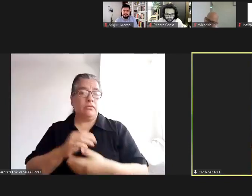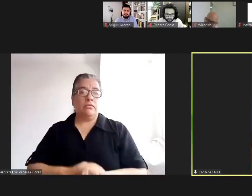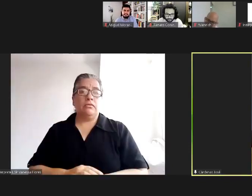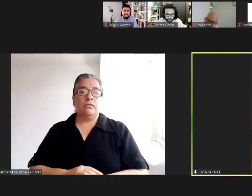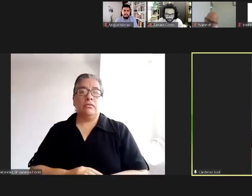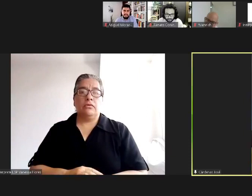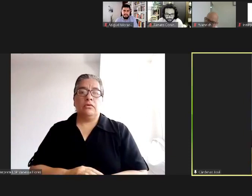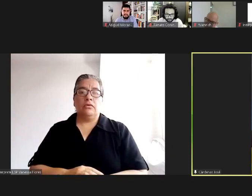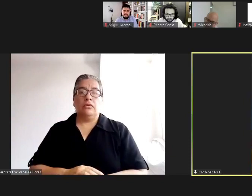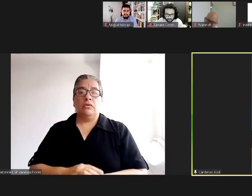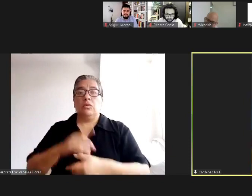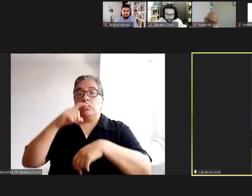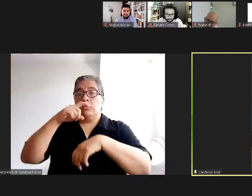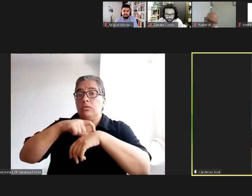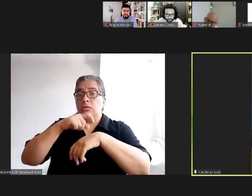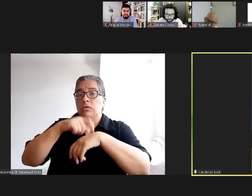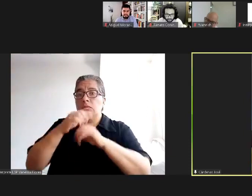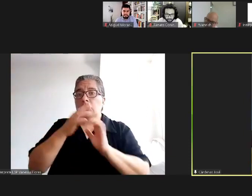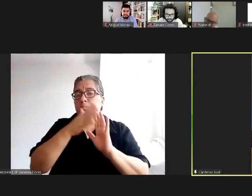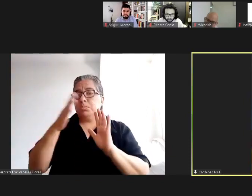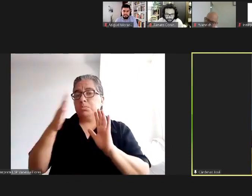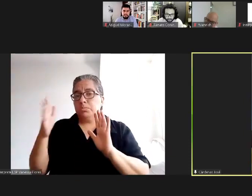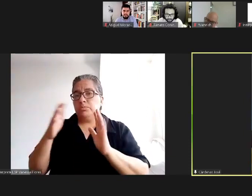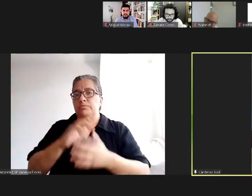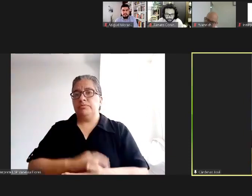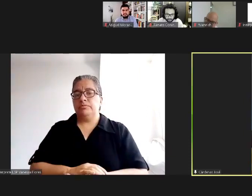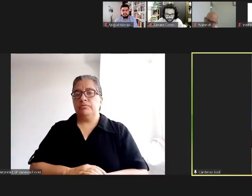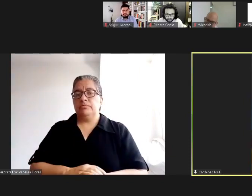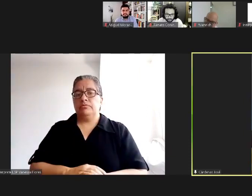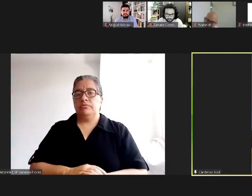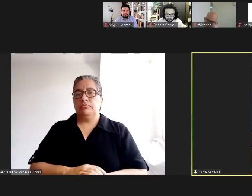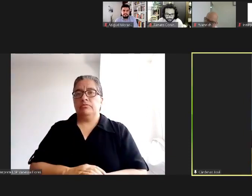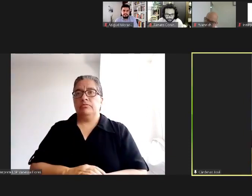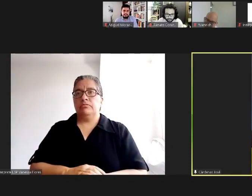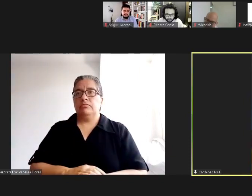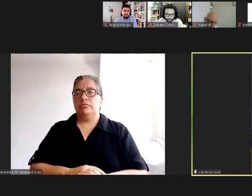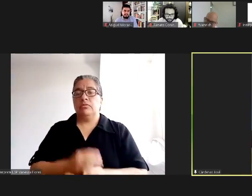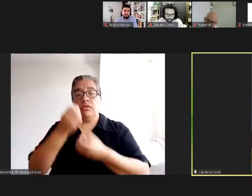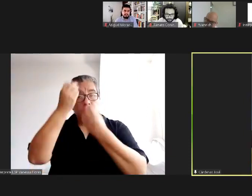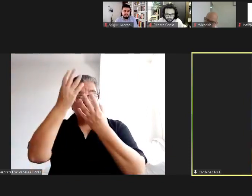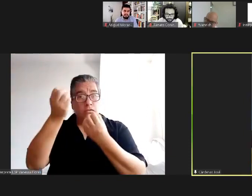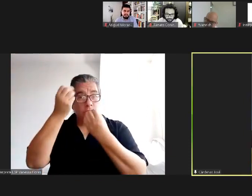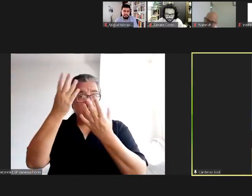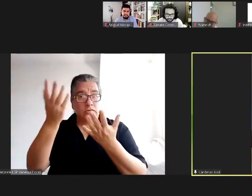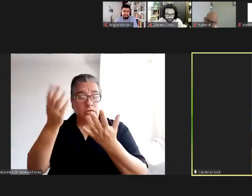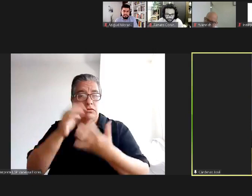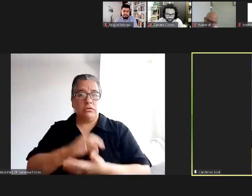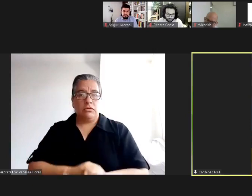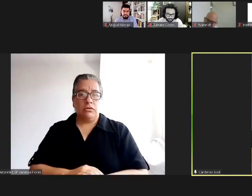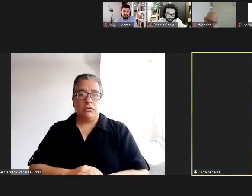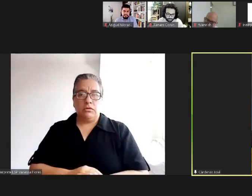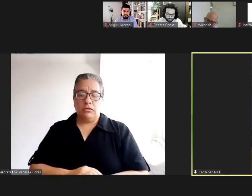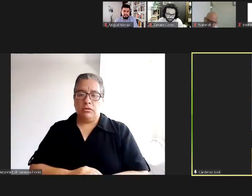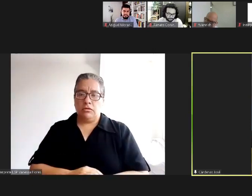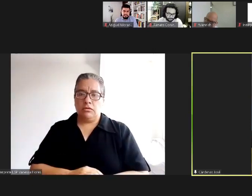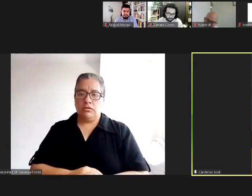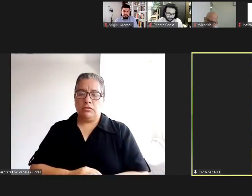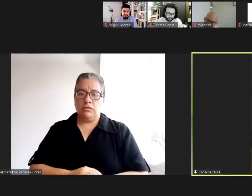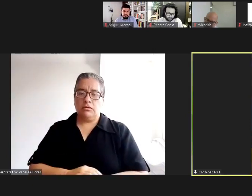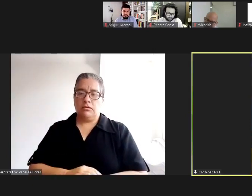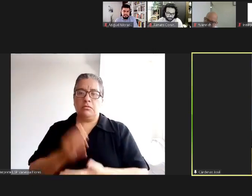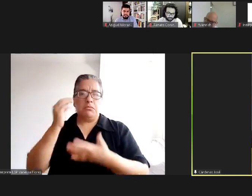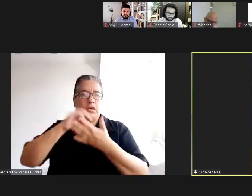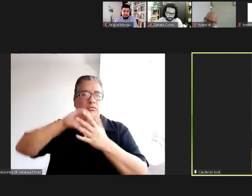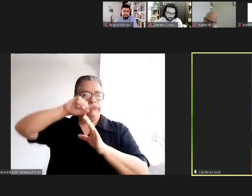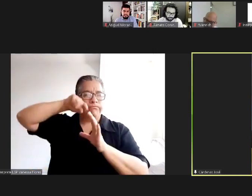tener un tiempo ampliado en el que ya se va a, digamos, ceder información de una manera un poco más profunda,